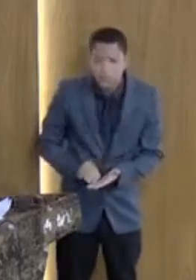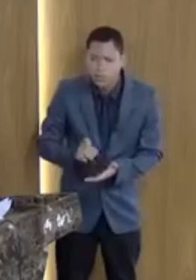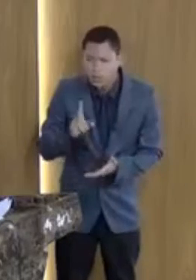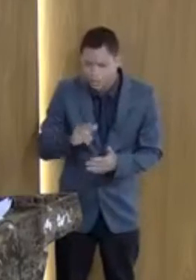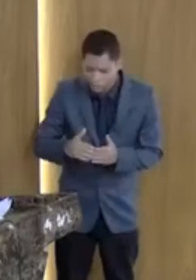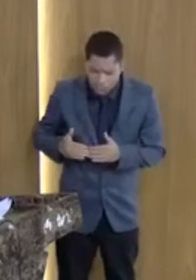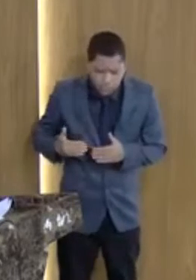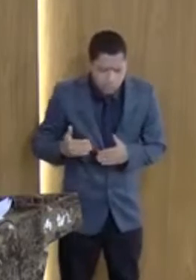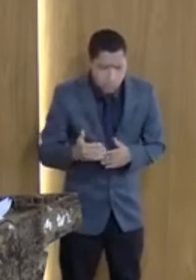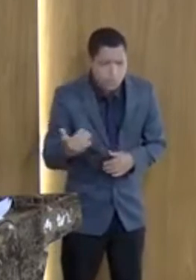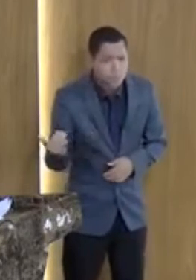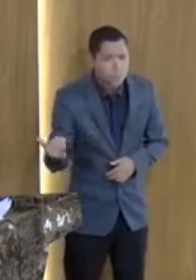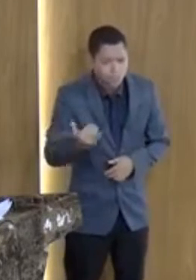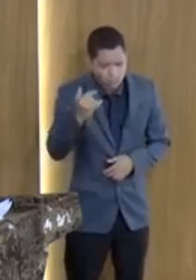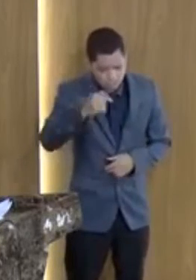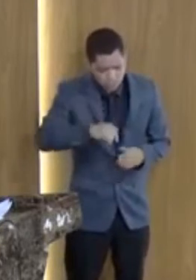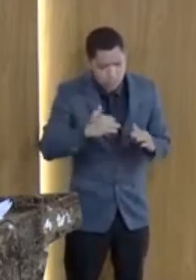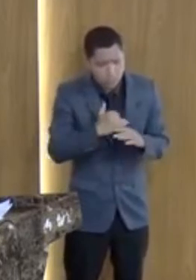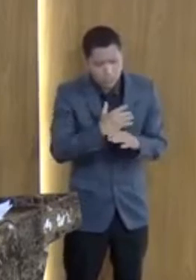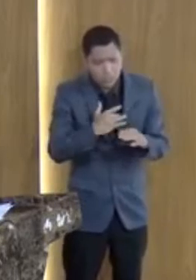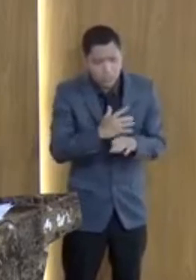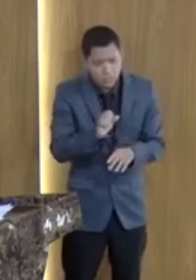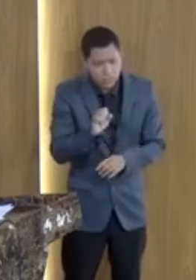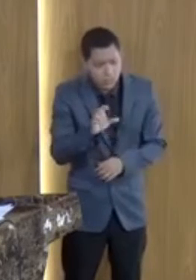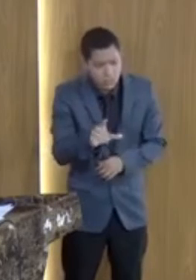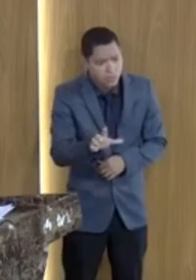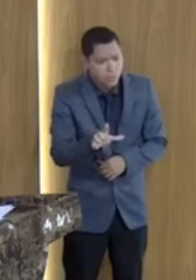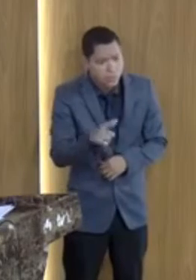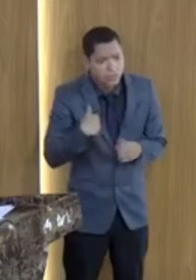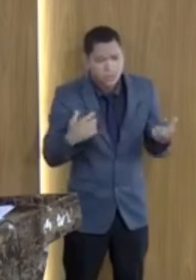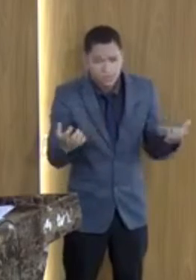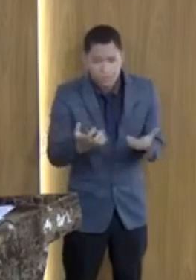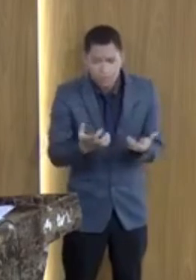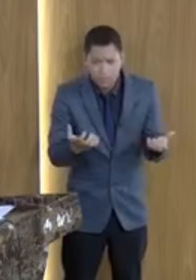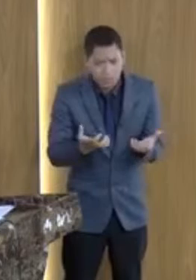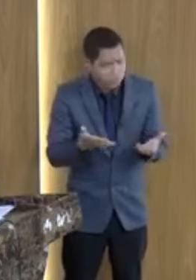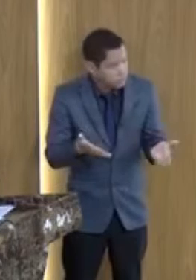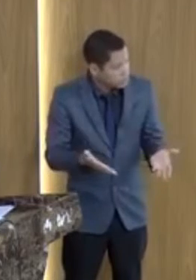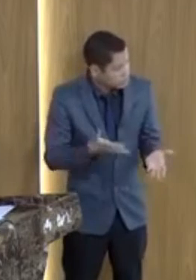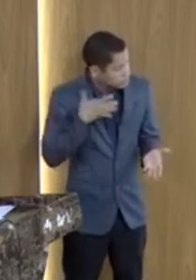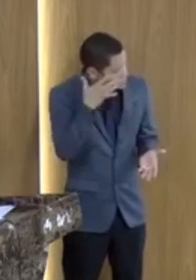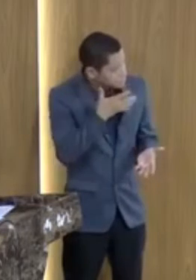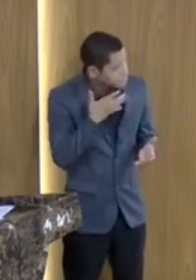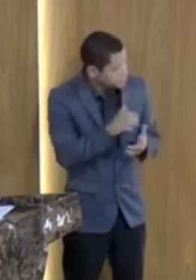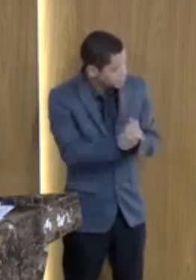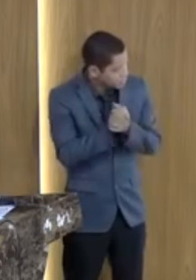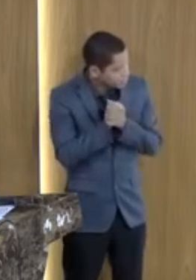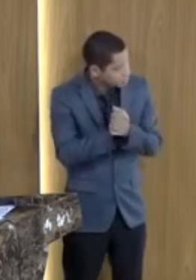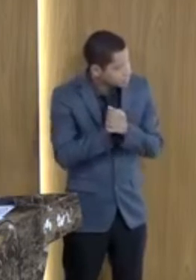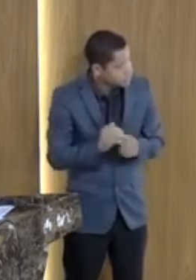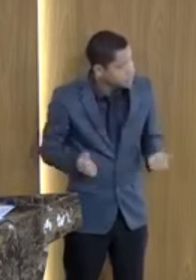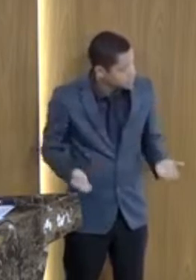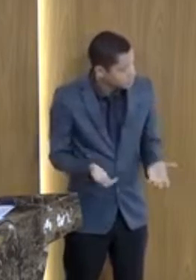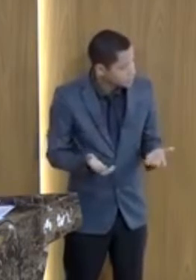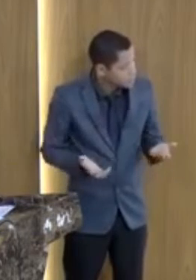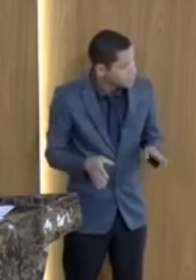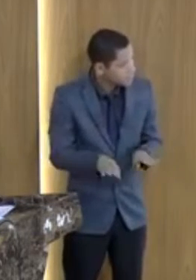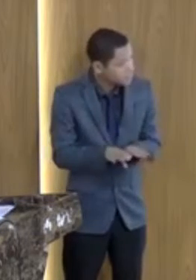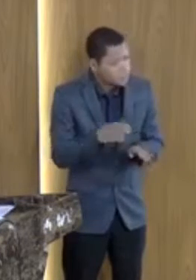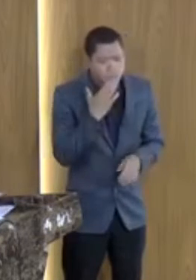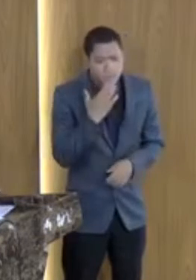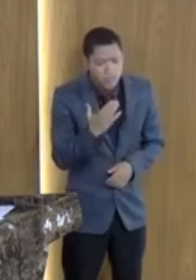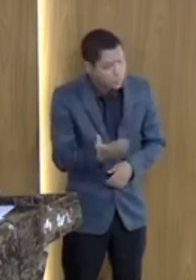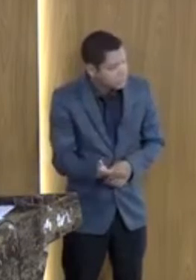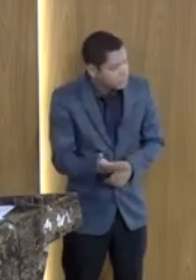avanço fenomenal para a cidade de São Luís. Então, eu quero aqui de público parabenizar por essa iniciativa e quero pedir ao